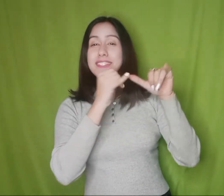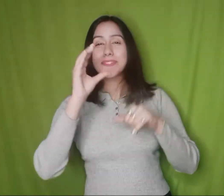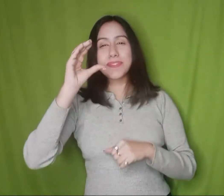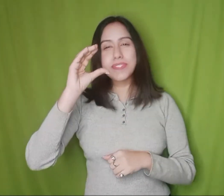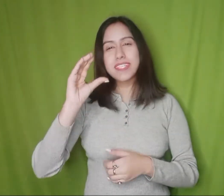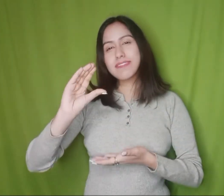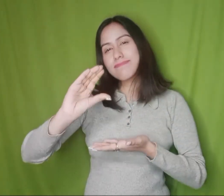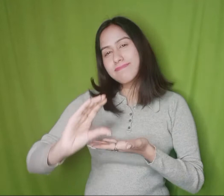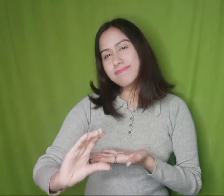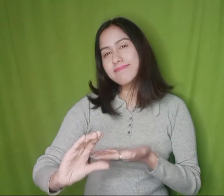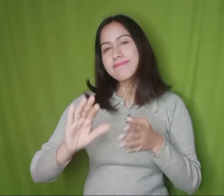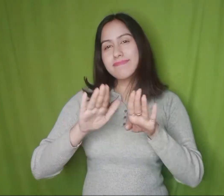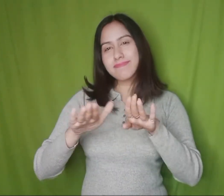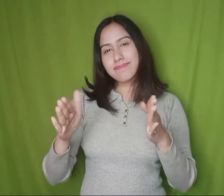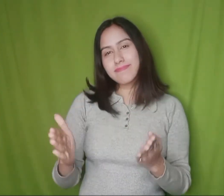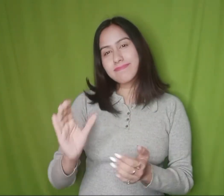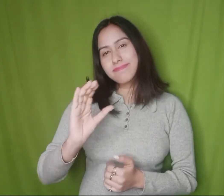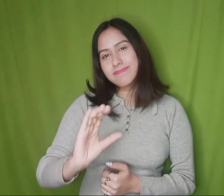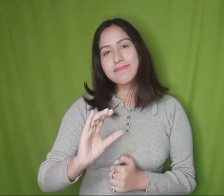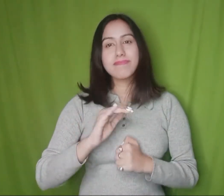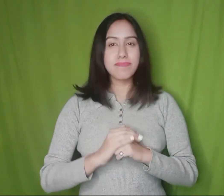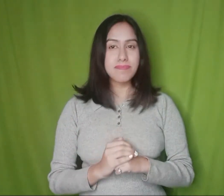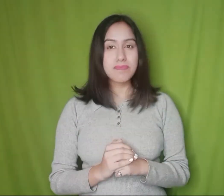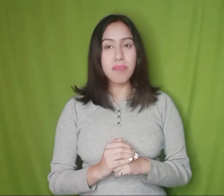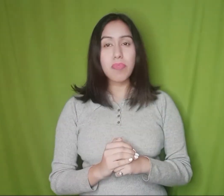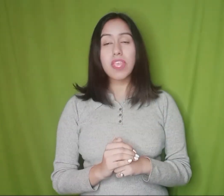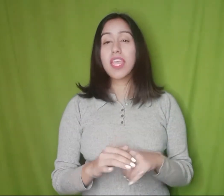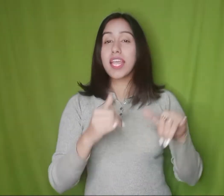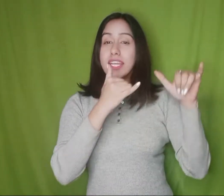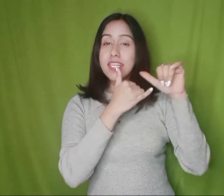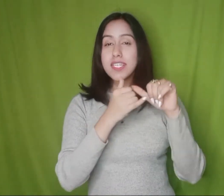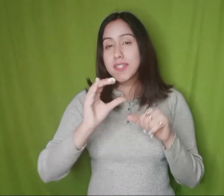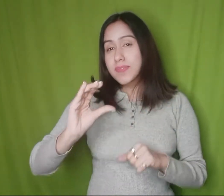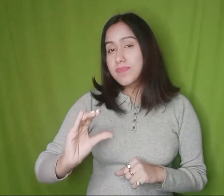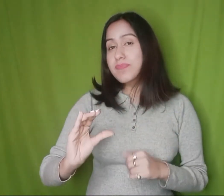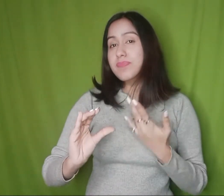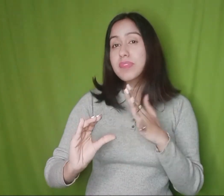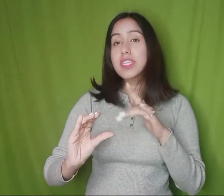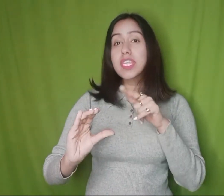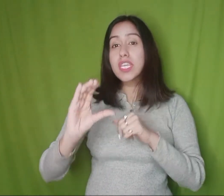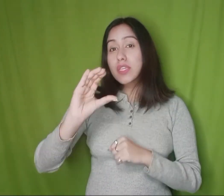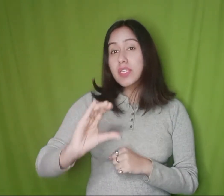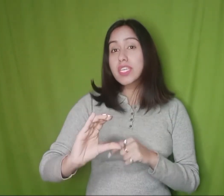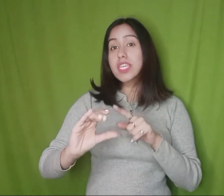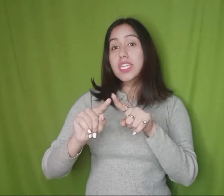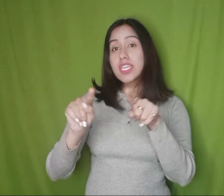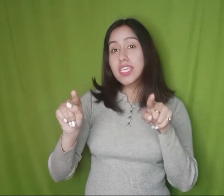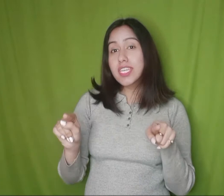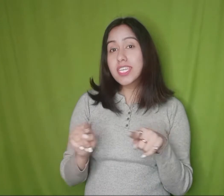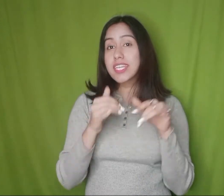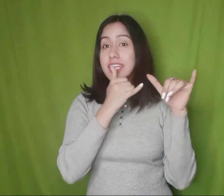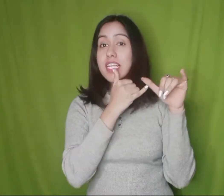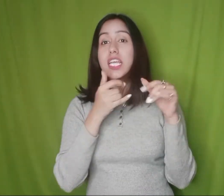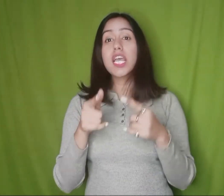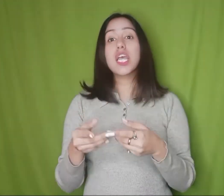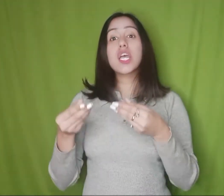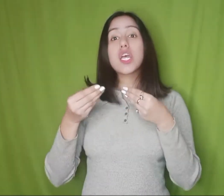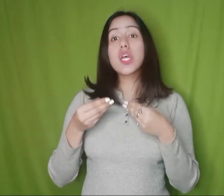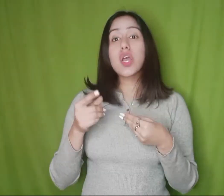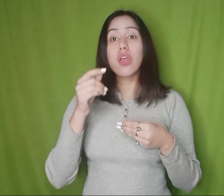कपड़ा बिछाया और अपने साथ लाई हुई कृष्ण की मूर्ति स्थापित कर दी। उनके आराध्य की ये मूर्ति उन्हें